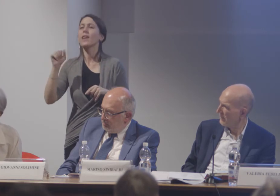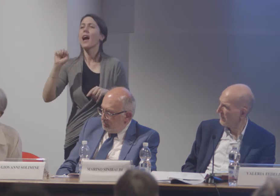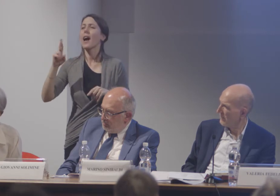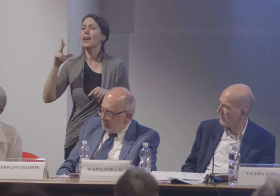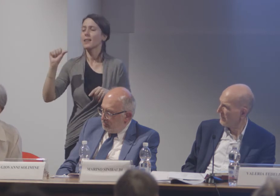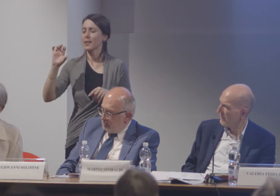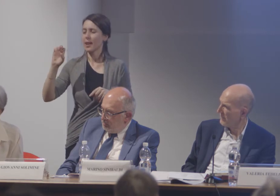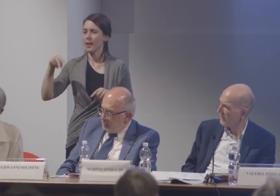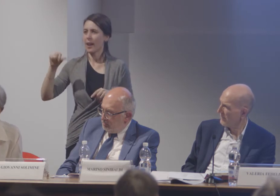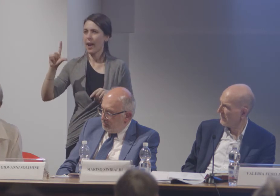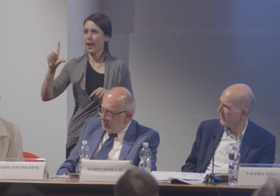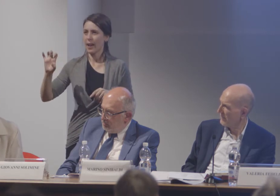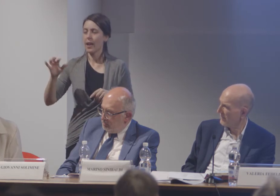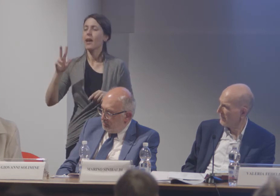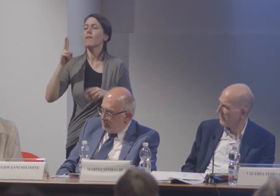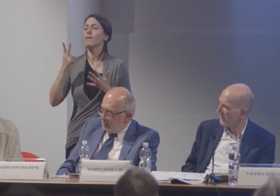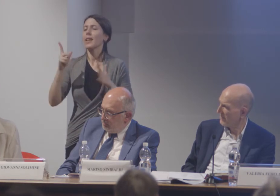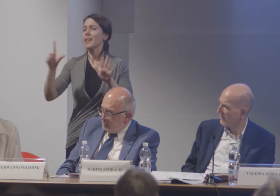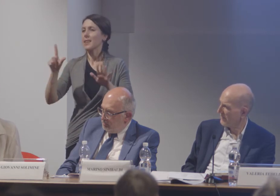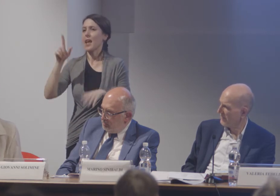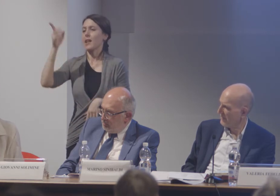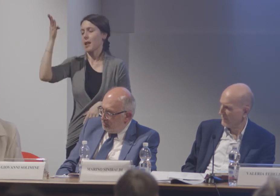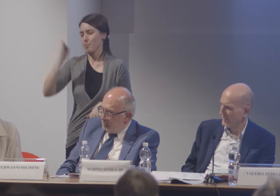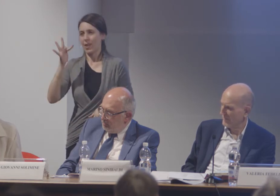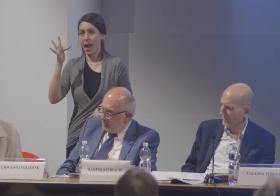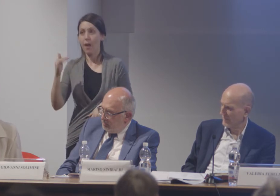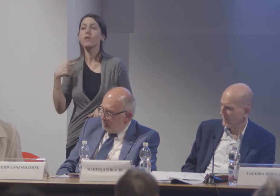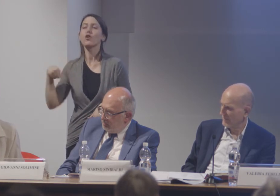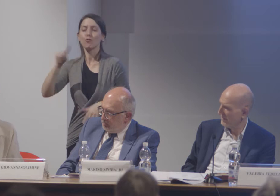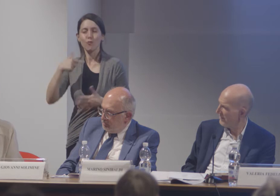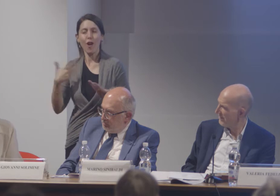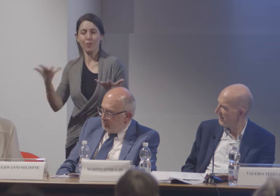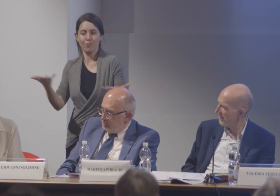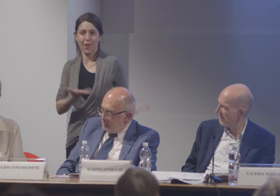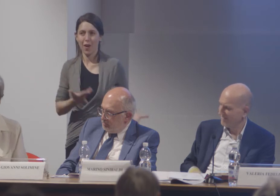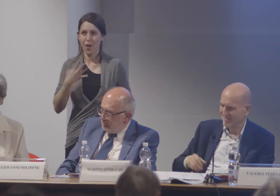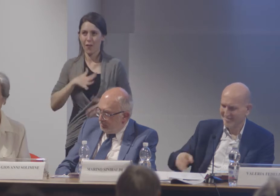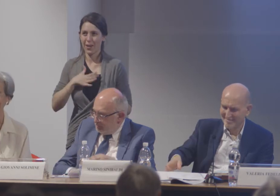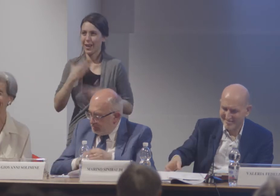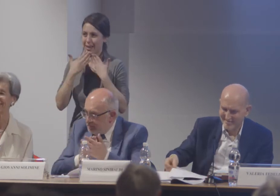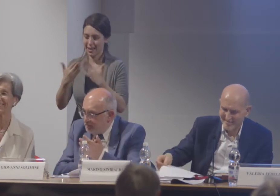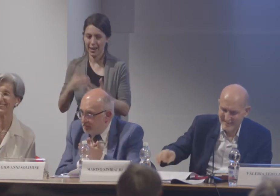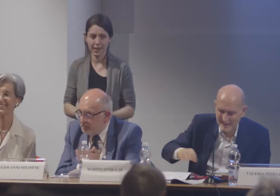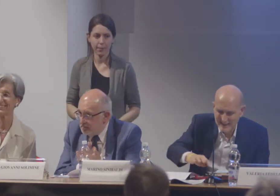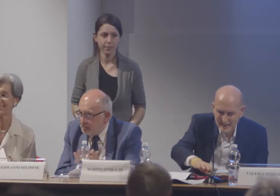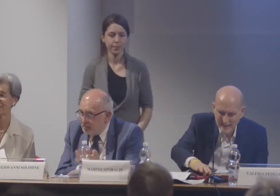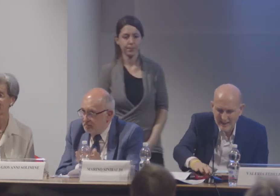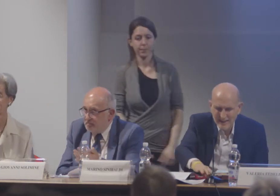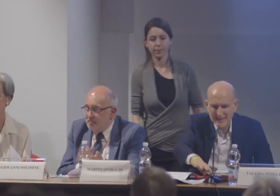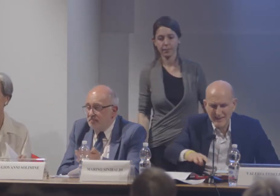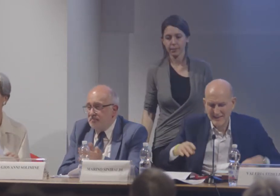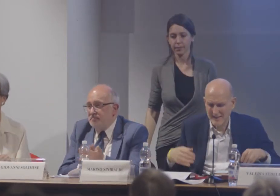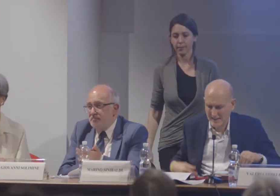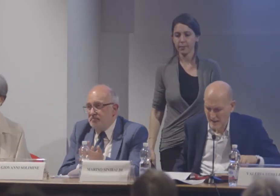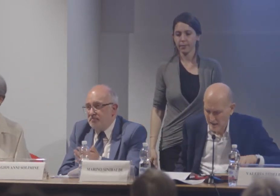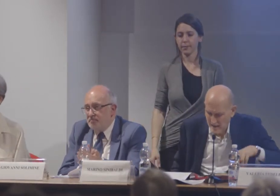Arsenale 27F, dove noi saremo molto contenti di accoglierle. Grazie.